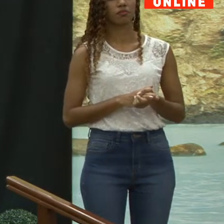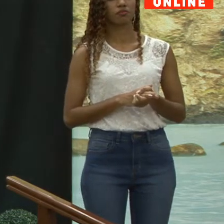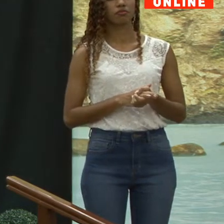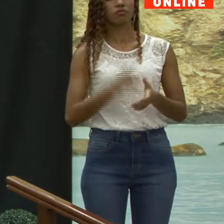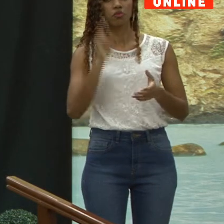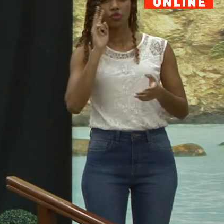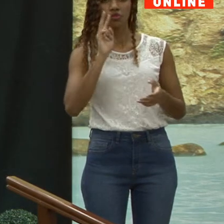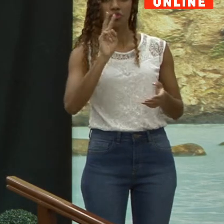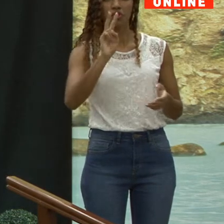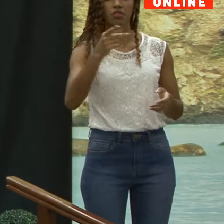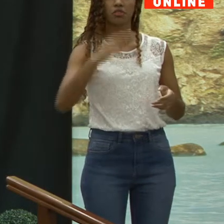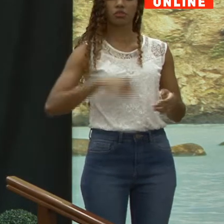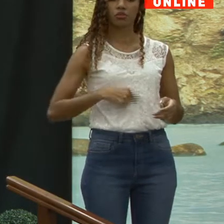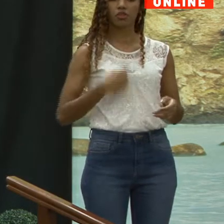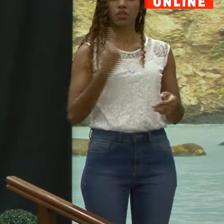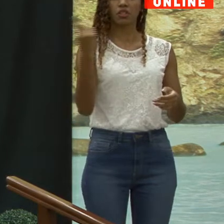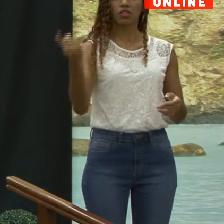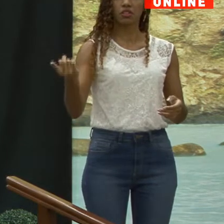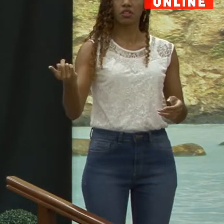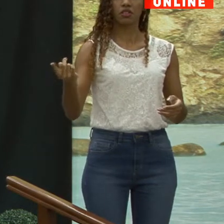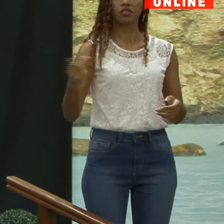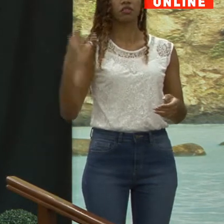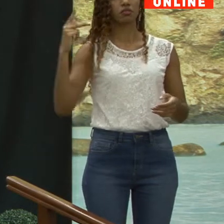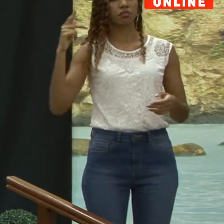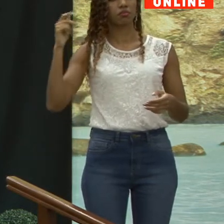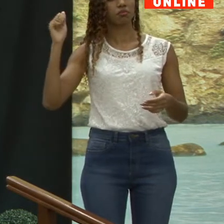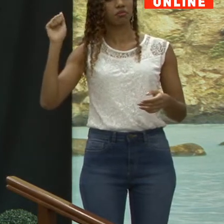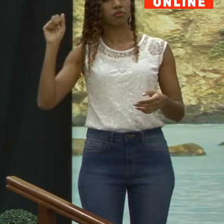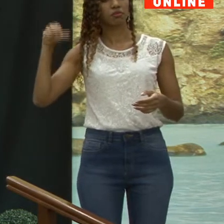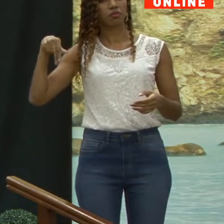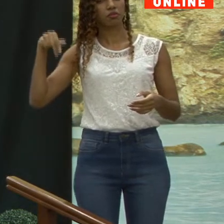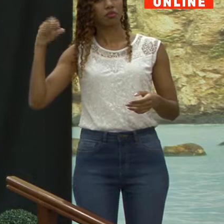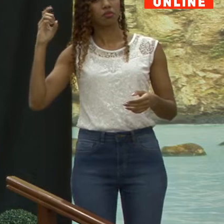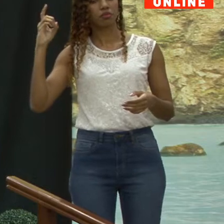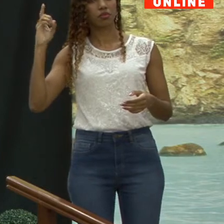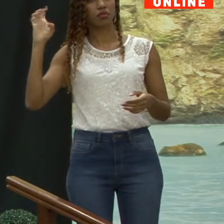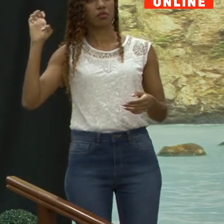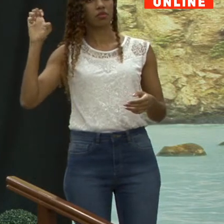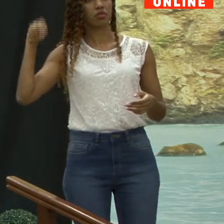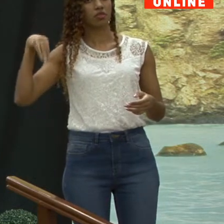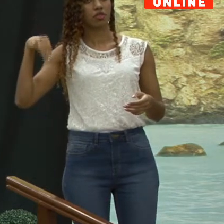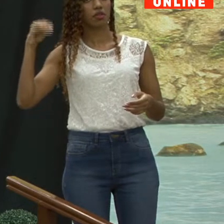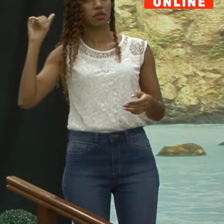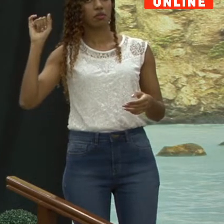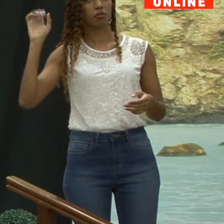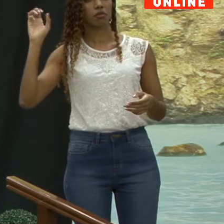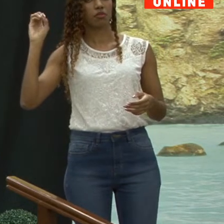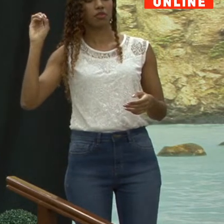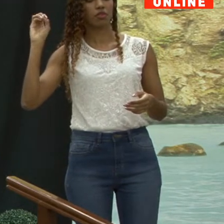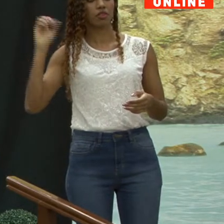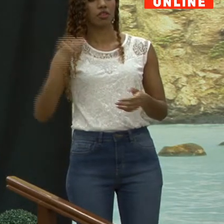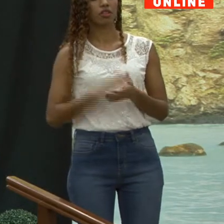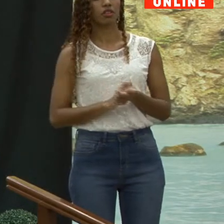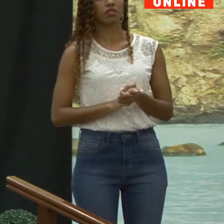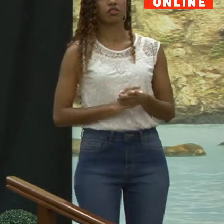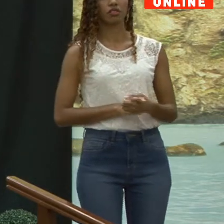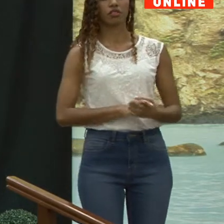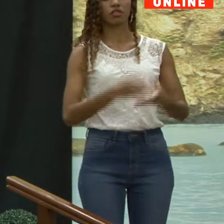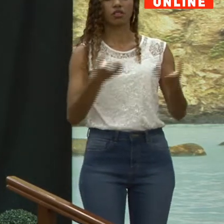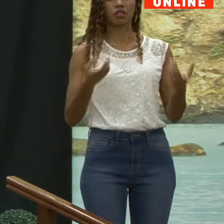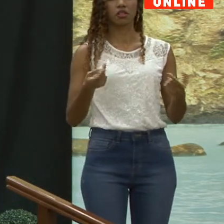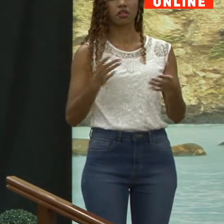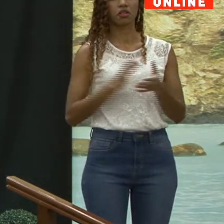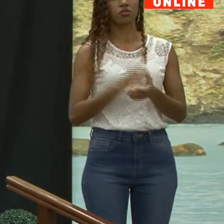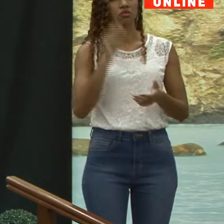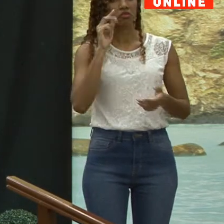Enxergando além da pandemia, nós queremos convidar que você enxergue um pouco mais além. Nós estamos